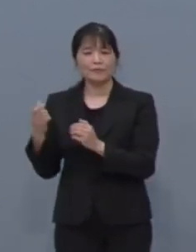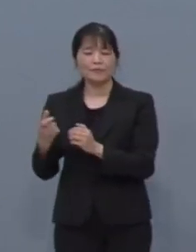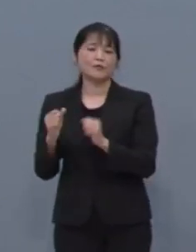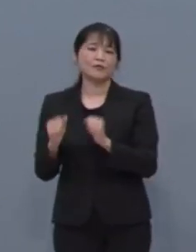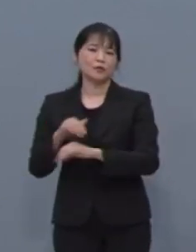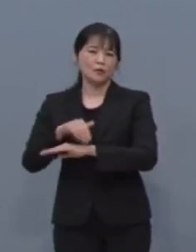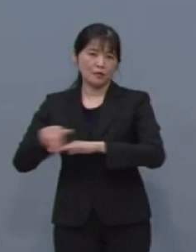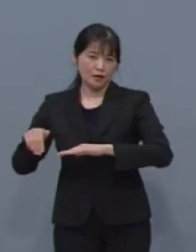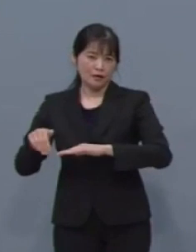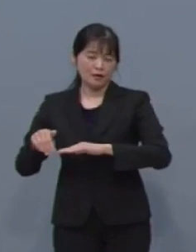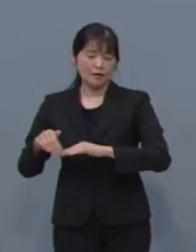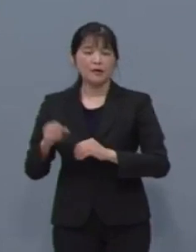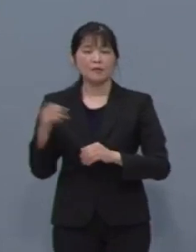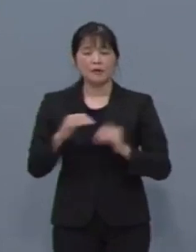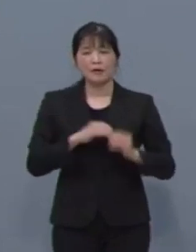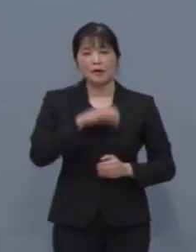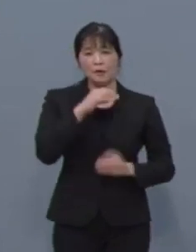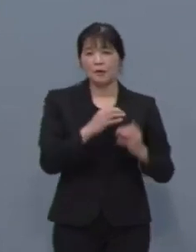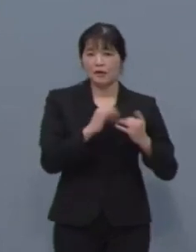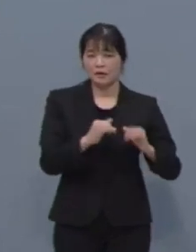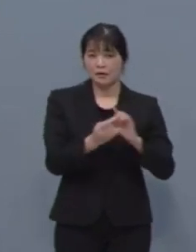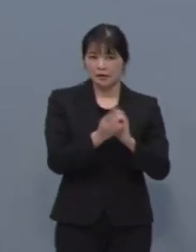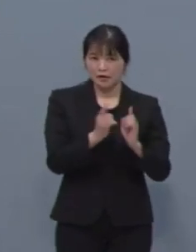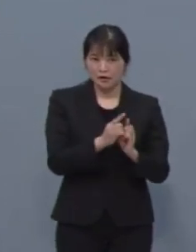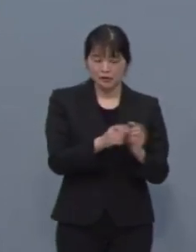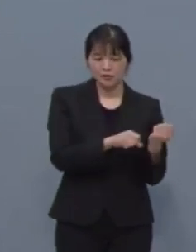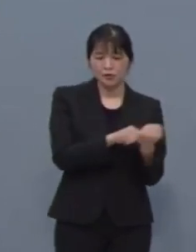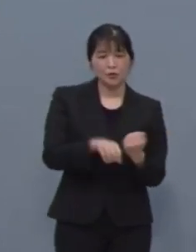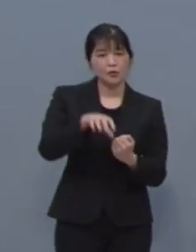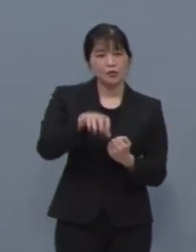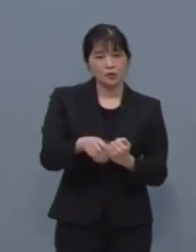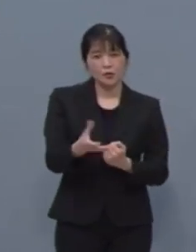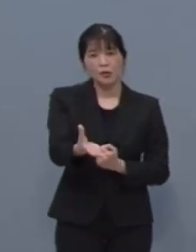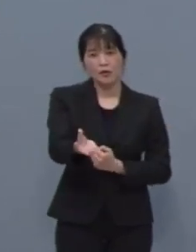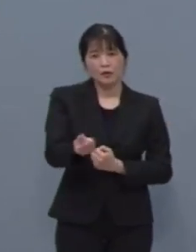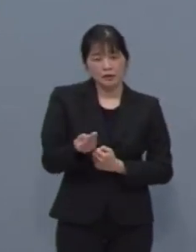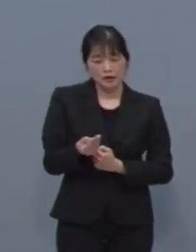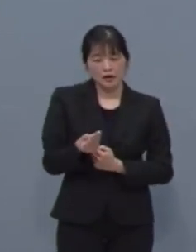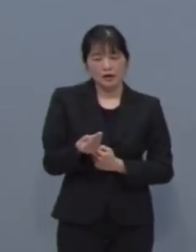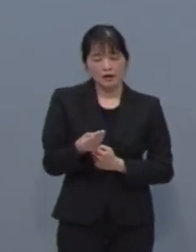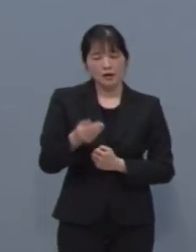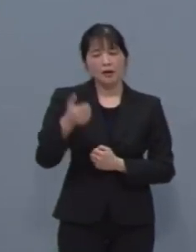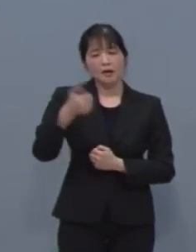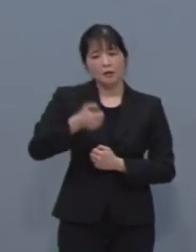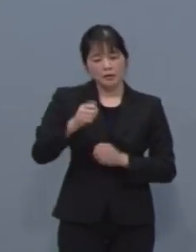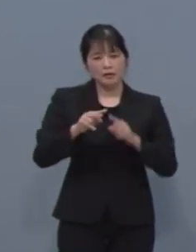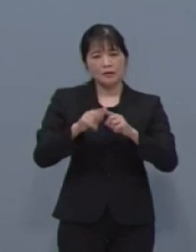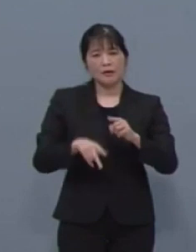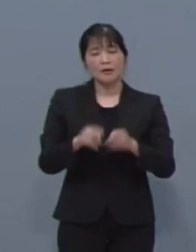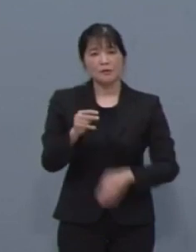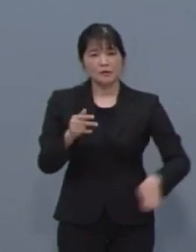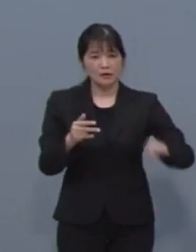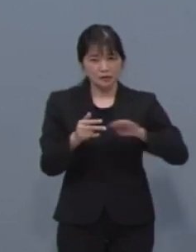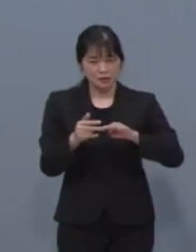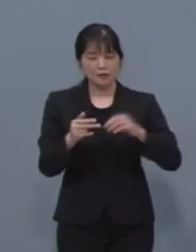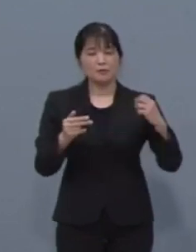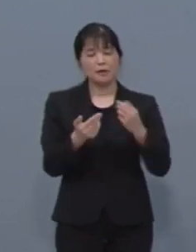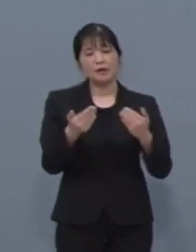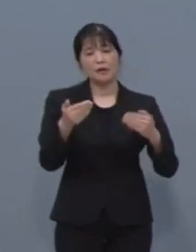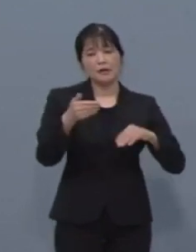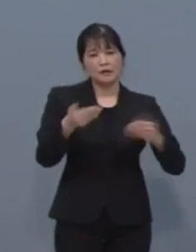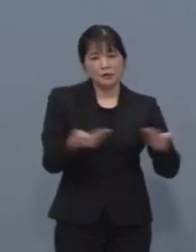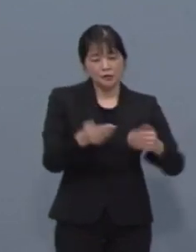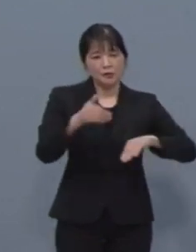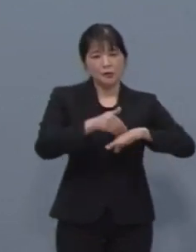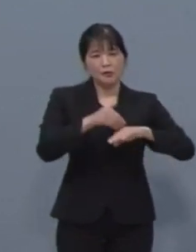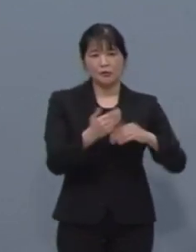高齢化対策として県内のゴルフ場を借りて老人科の施設と職業訓練大学